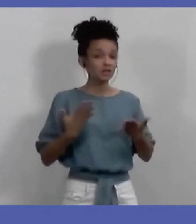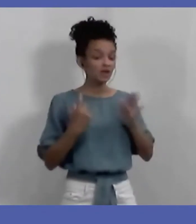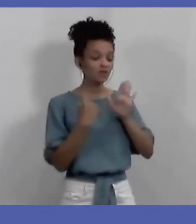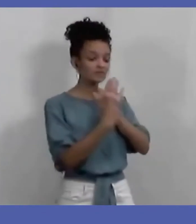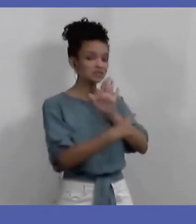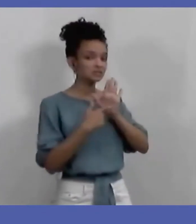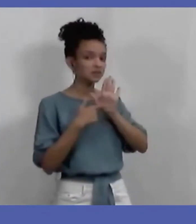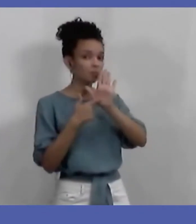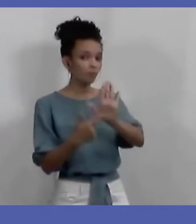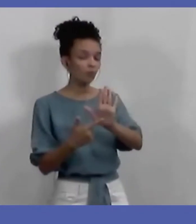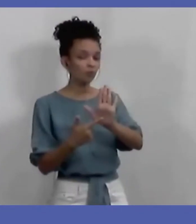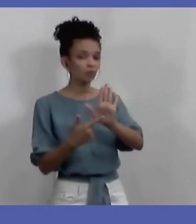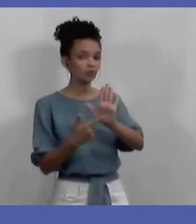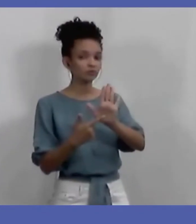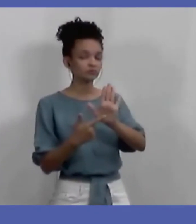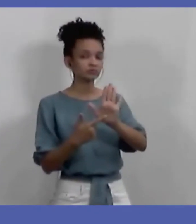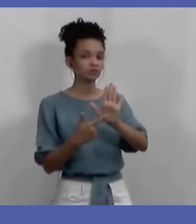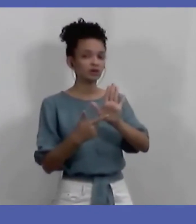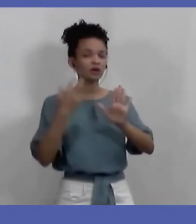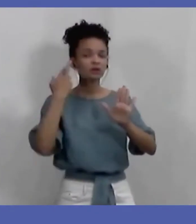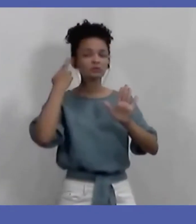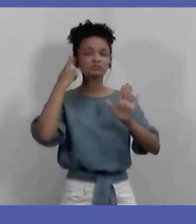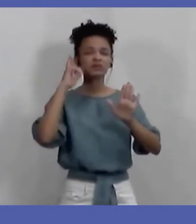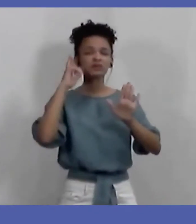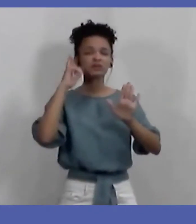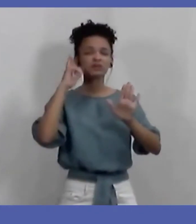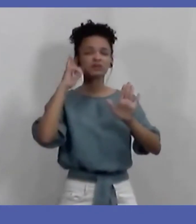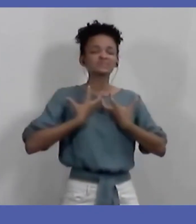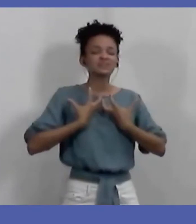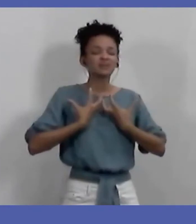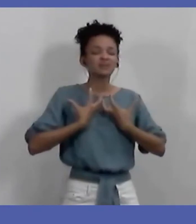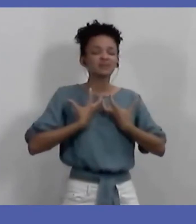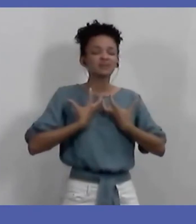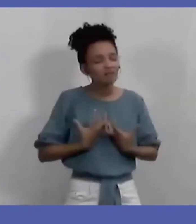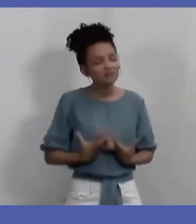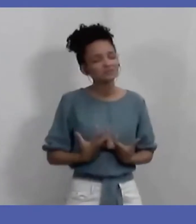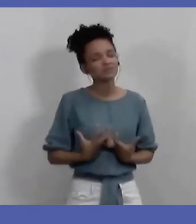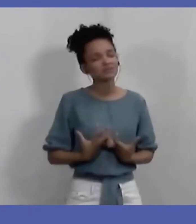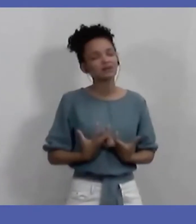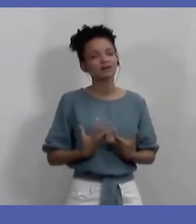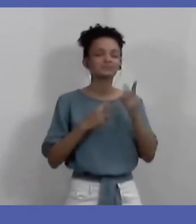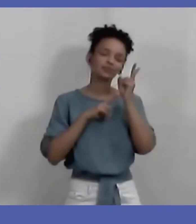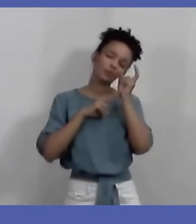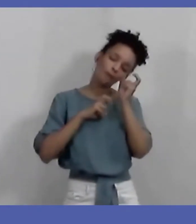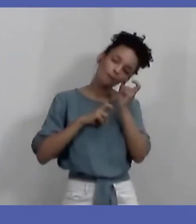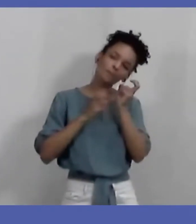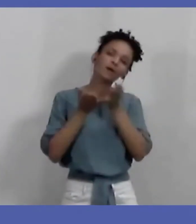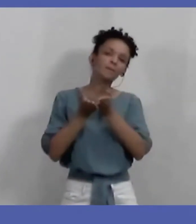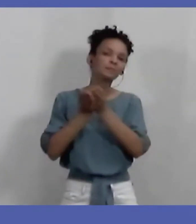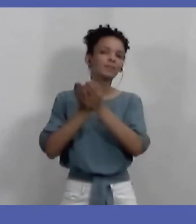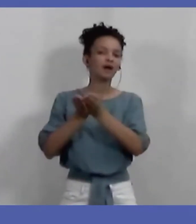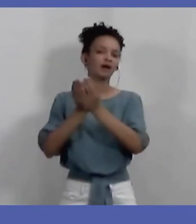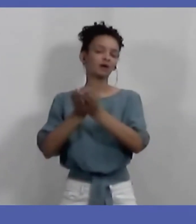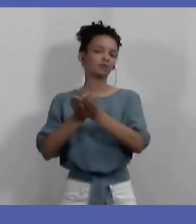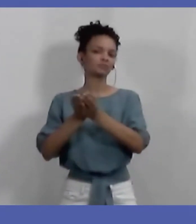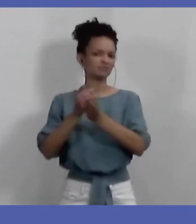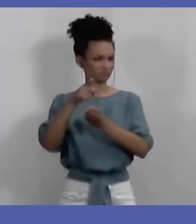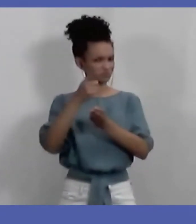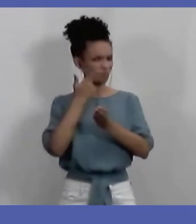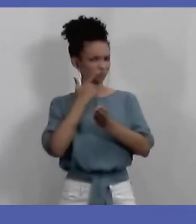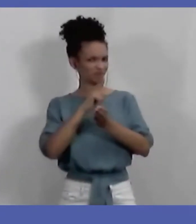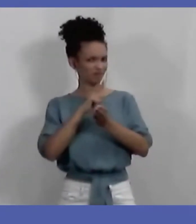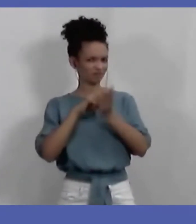Senhor ficou cansado e dormiu no barco. E você consegue dormir no